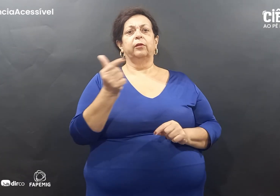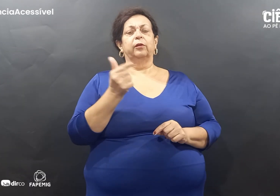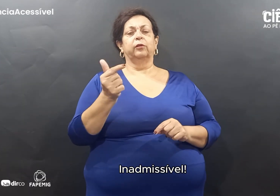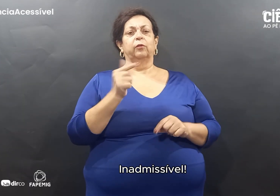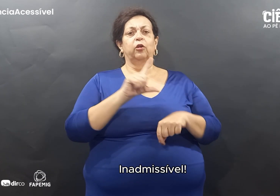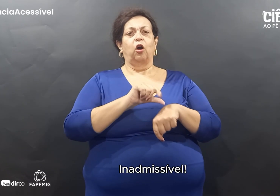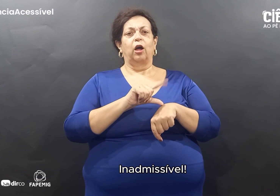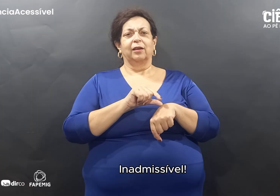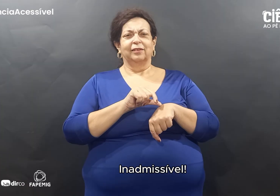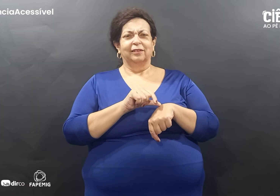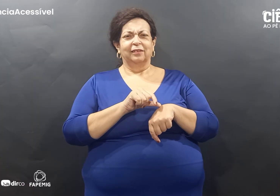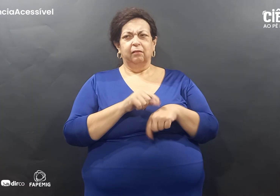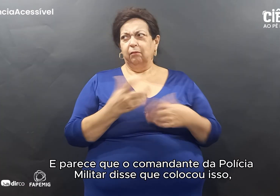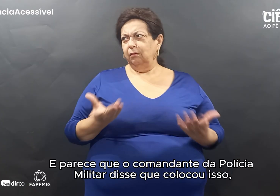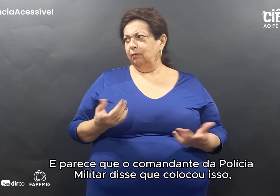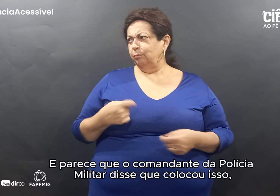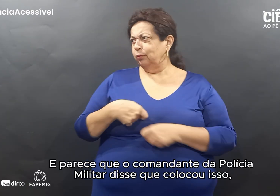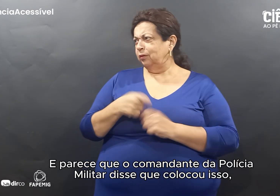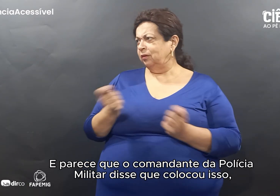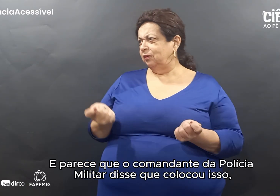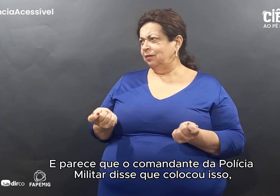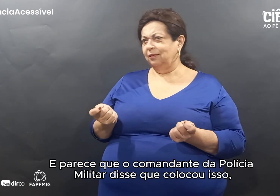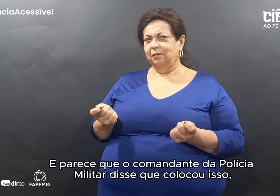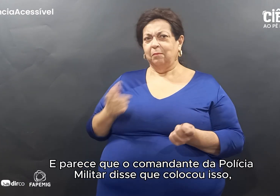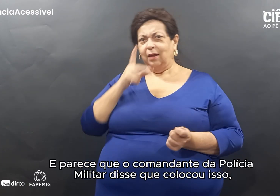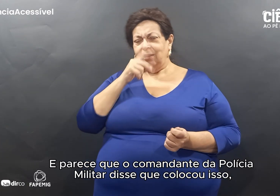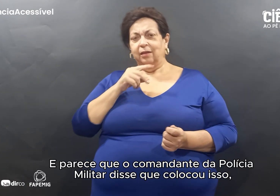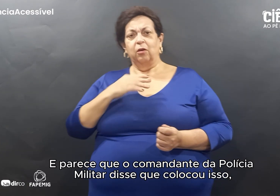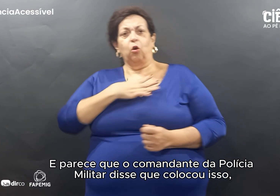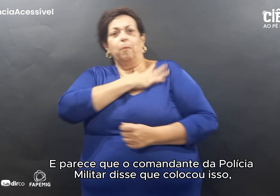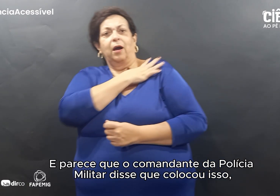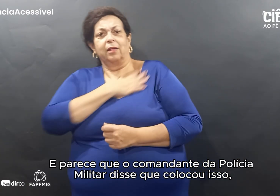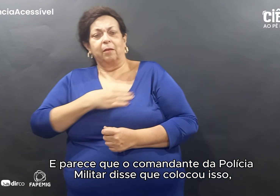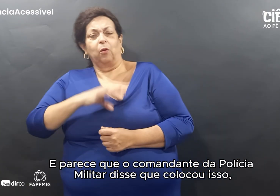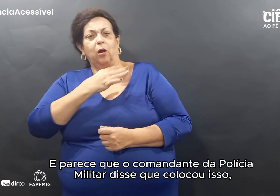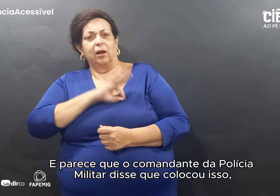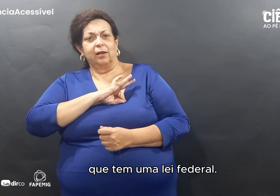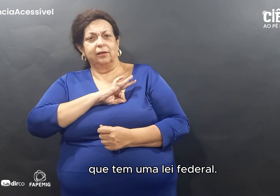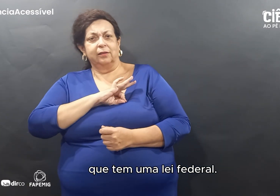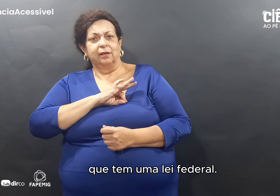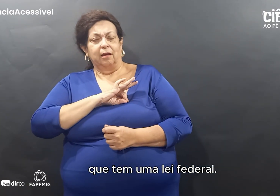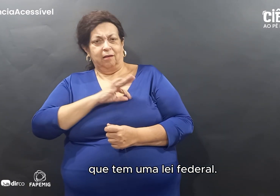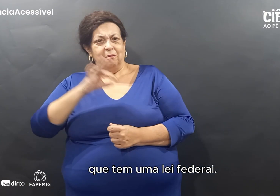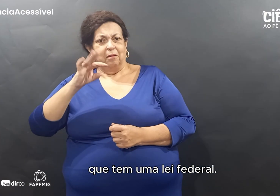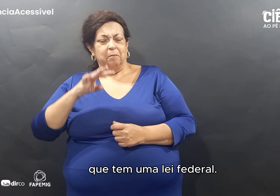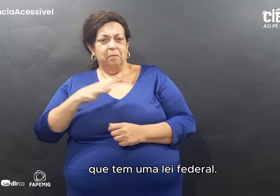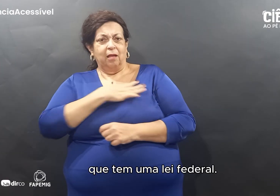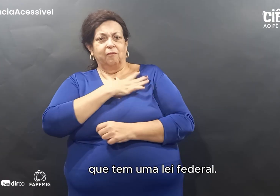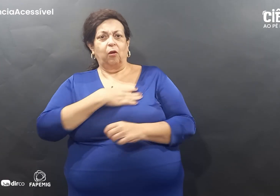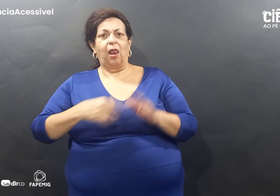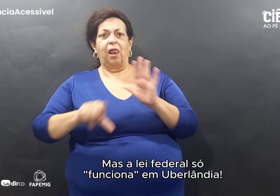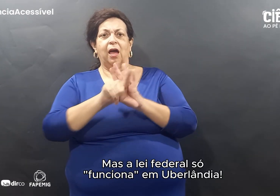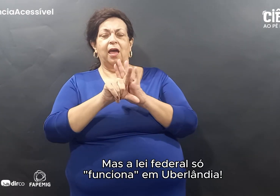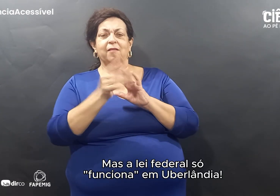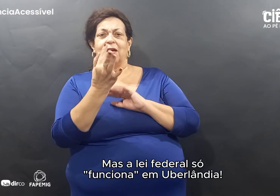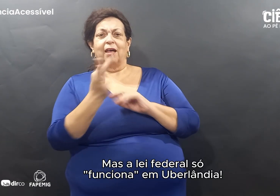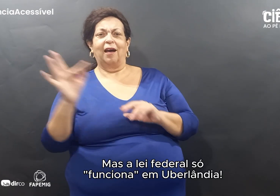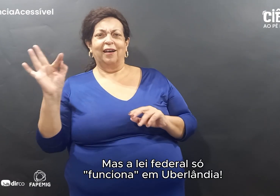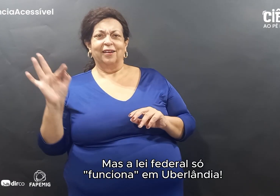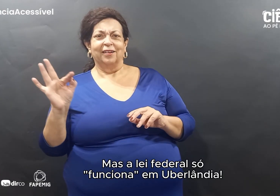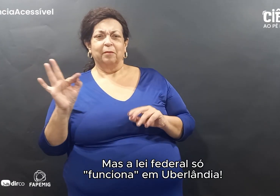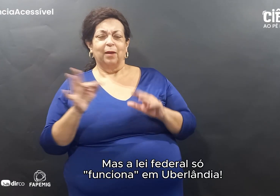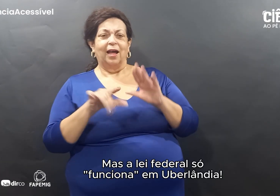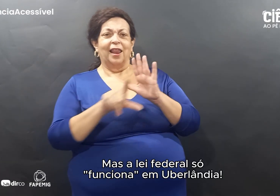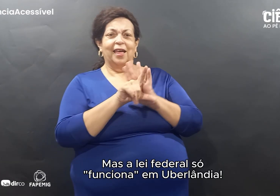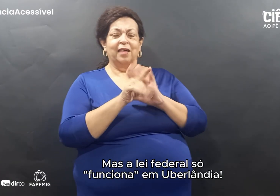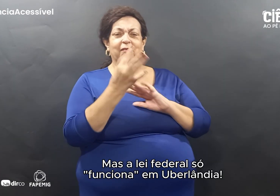horas. Inadmissível. E parece que o comandante da polícia militar disse que colocou isso, que tem uma lei federal. Mas a lei federal